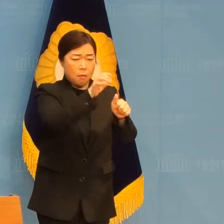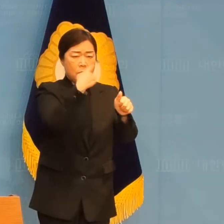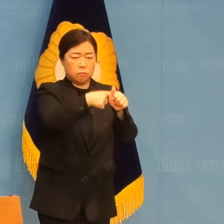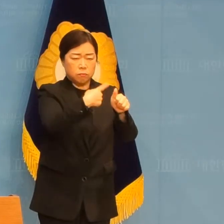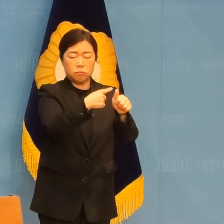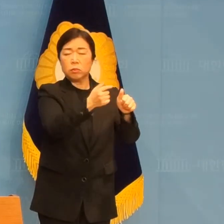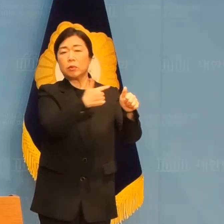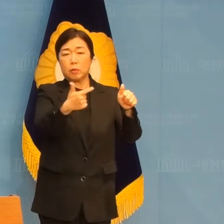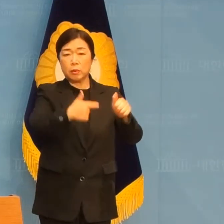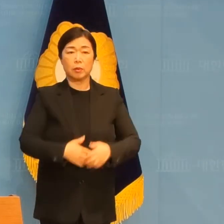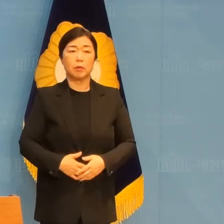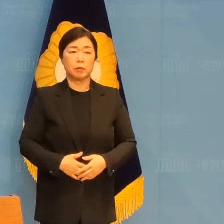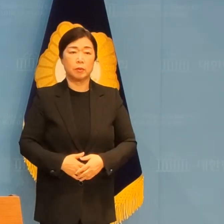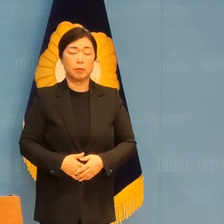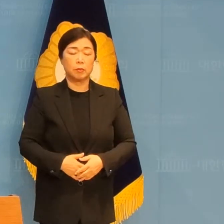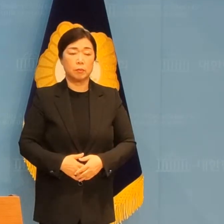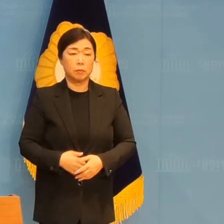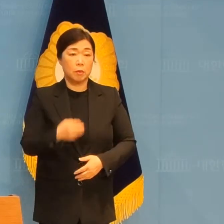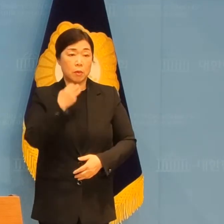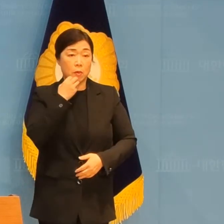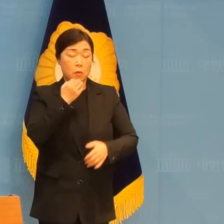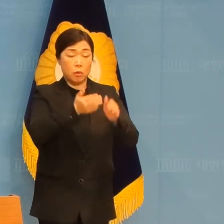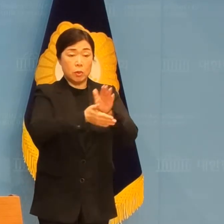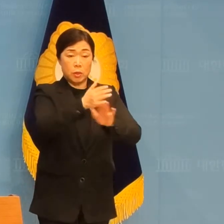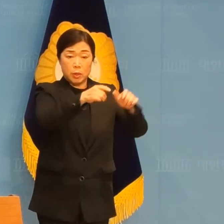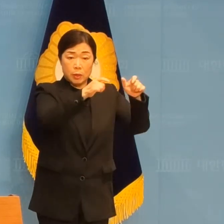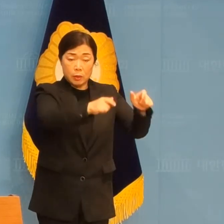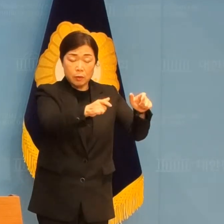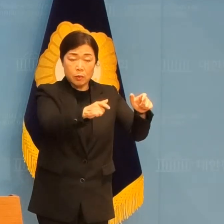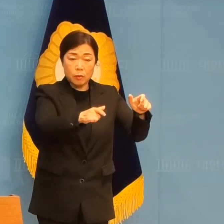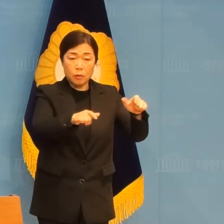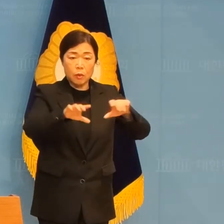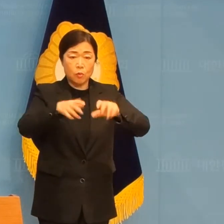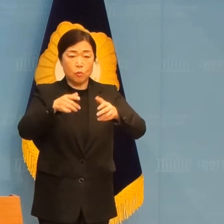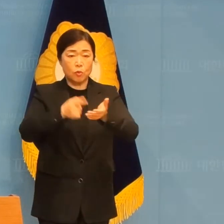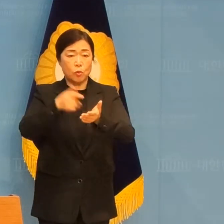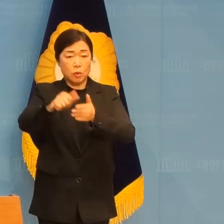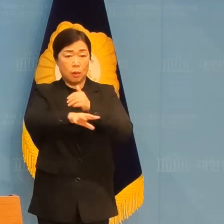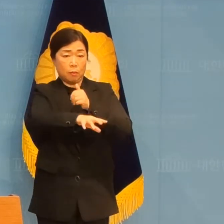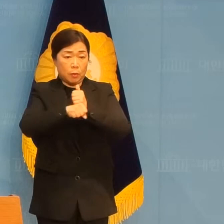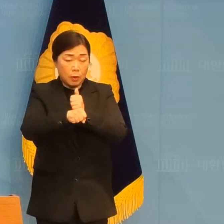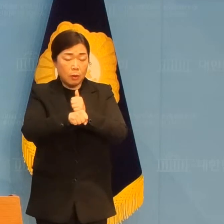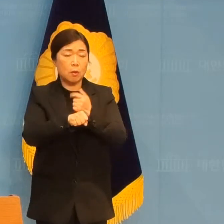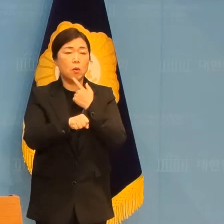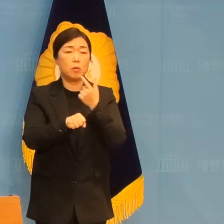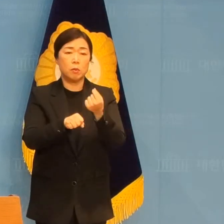서울시를 국무총리 직할 행정구역처럼 다루고 있습니다.